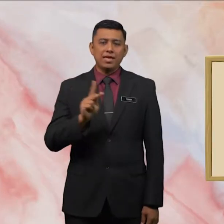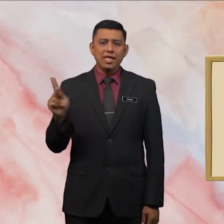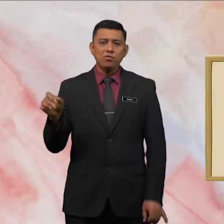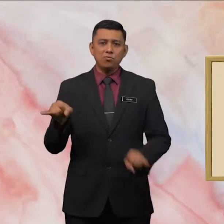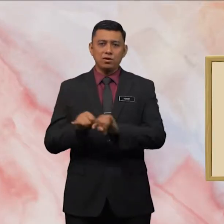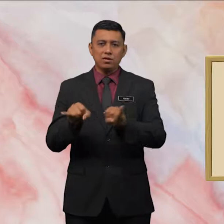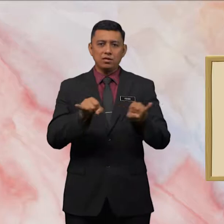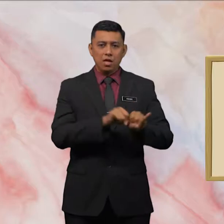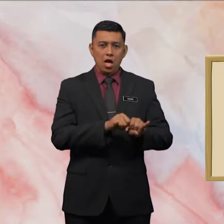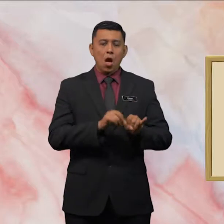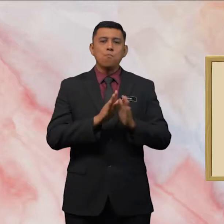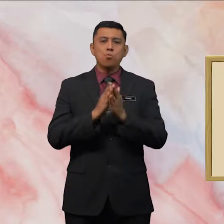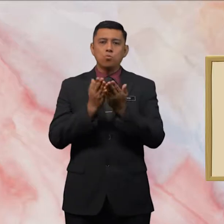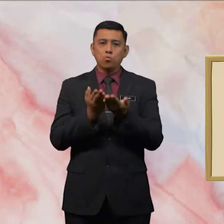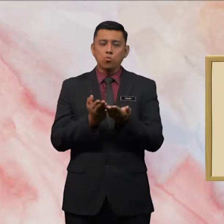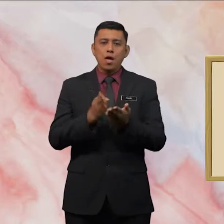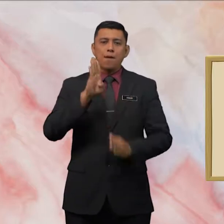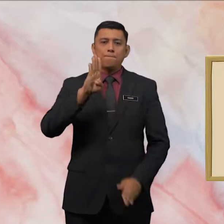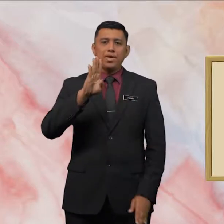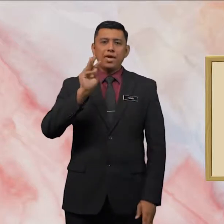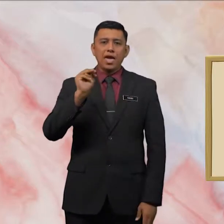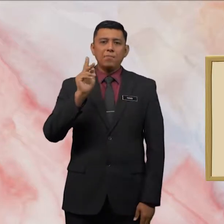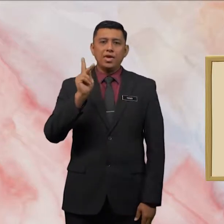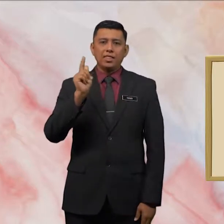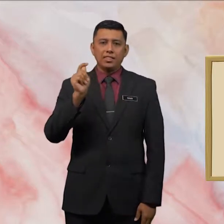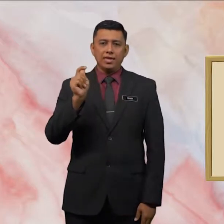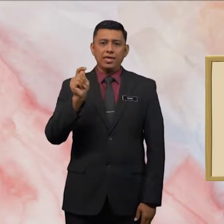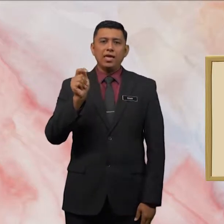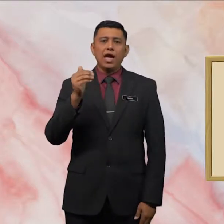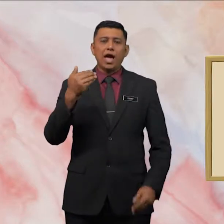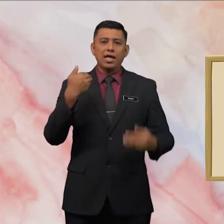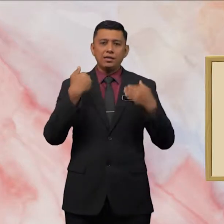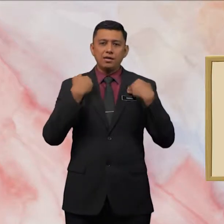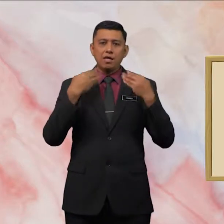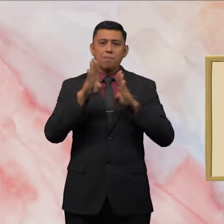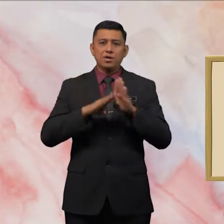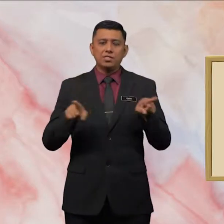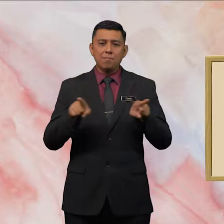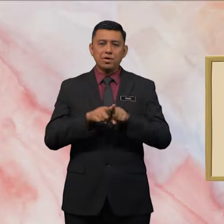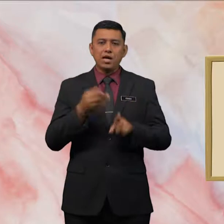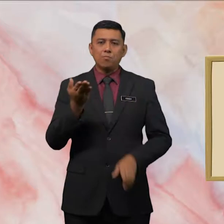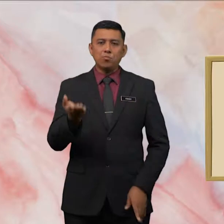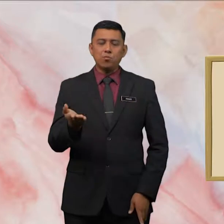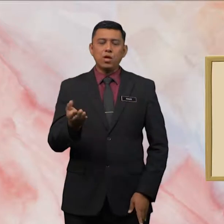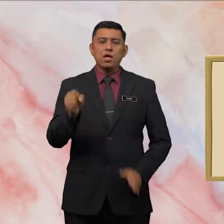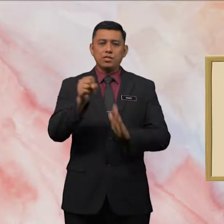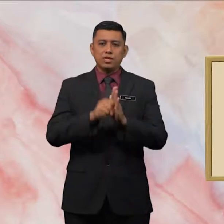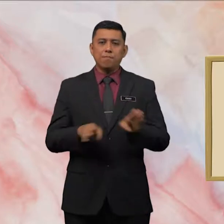Pastikan juga buku BMKT ada bersama kamu